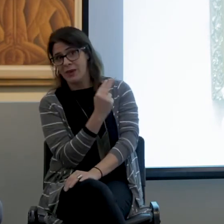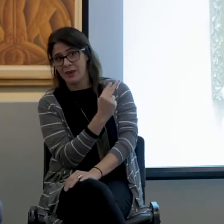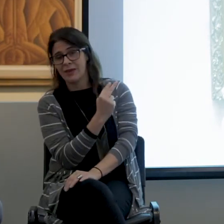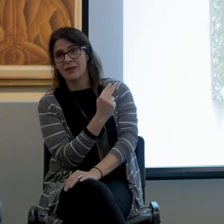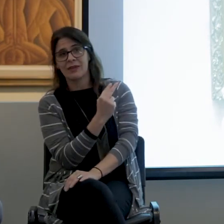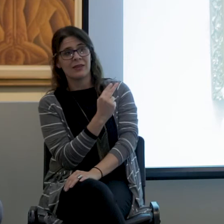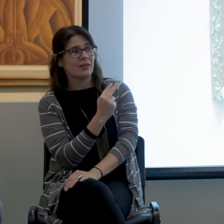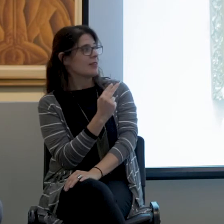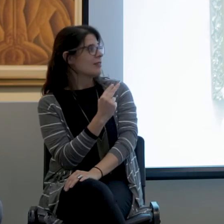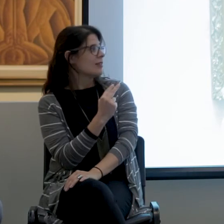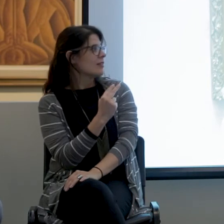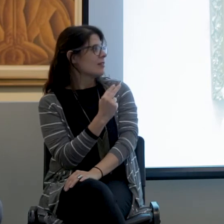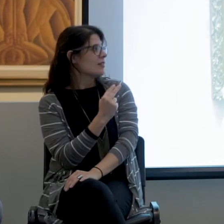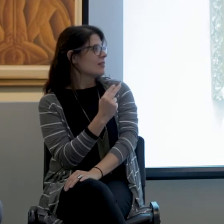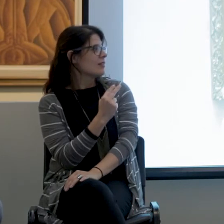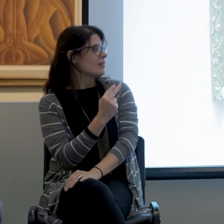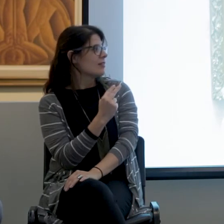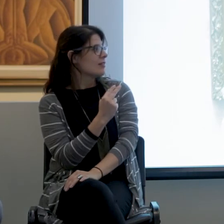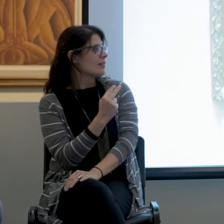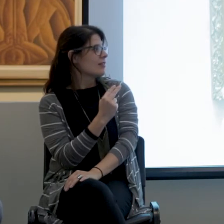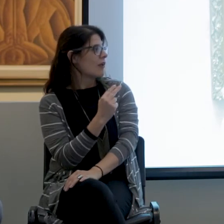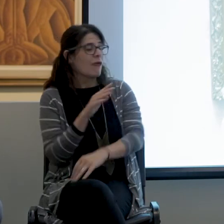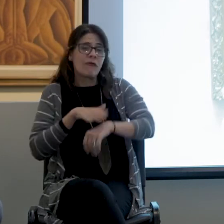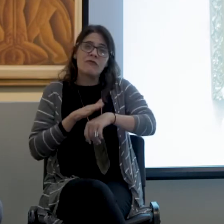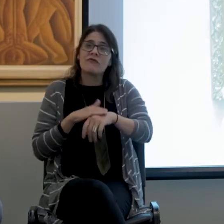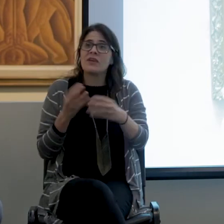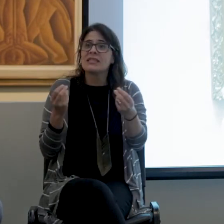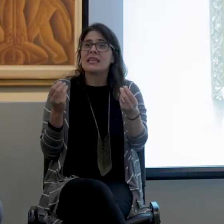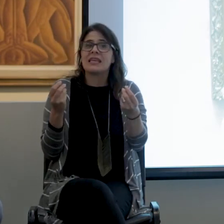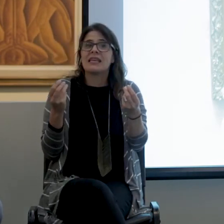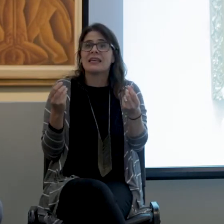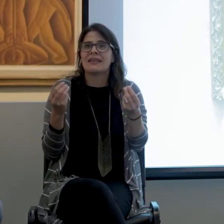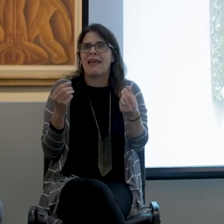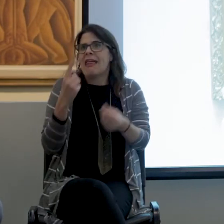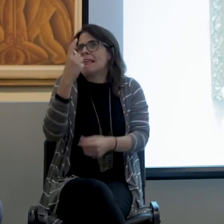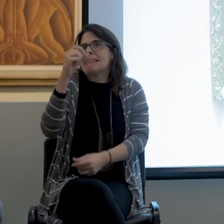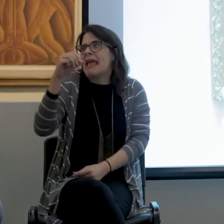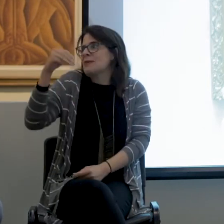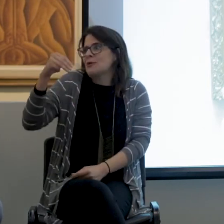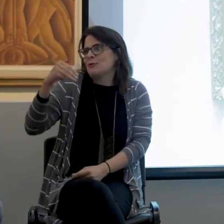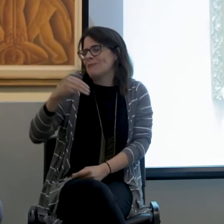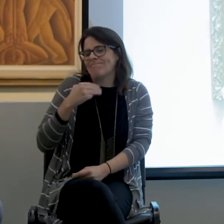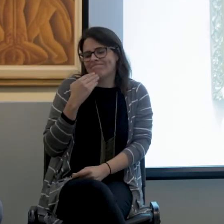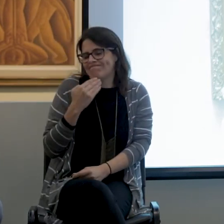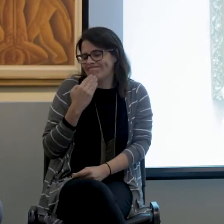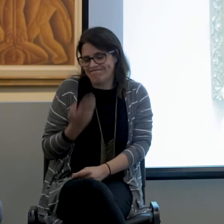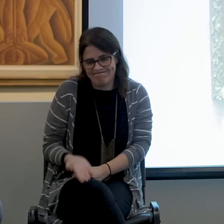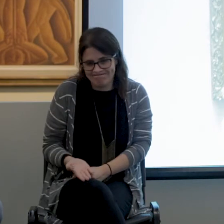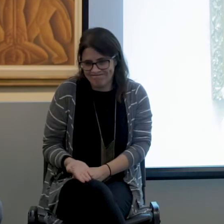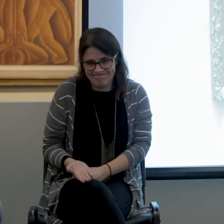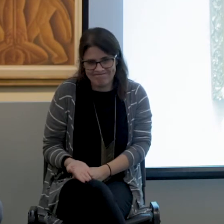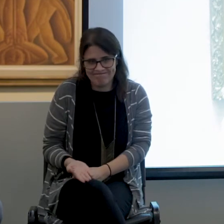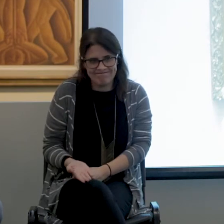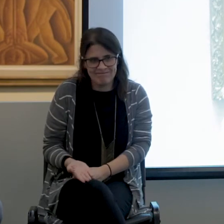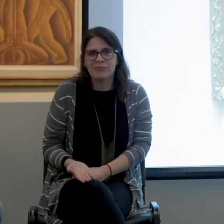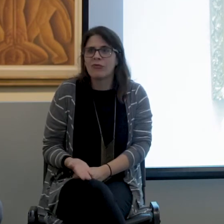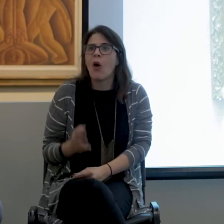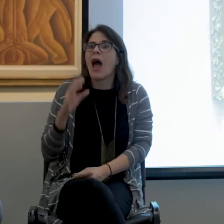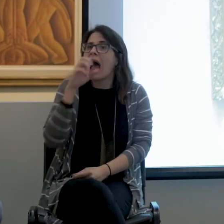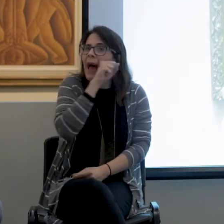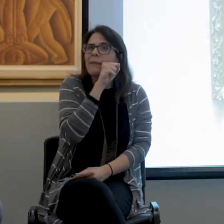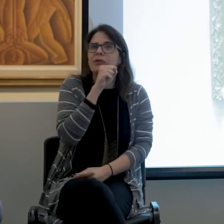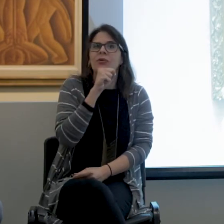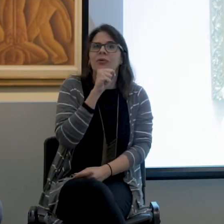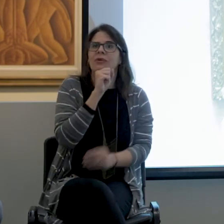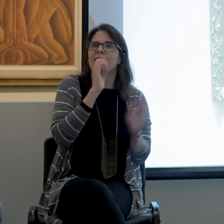Eu vou fazer uma... Não dá para fazer em 10 minutos. Uma rápida passada situar, para a gente lembrar